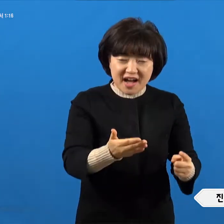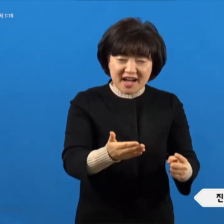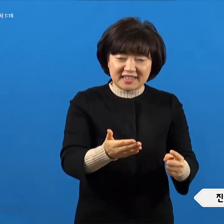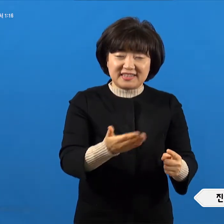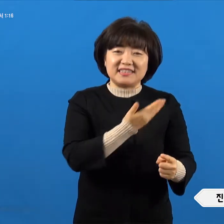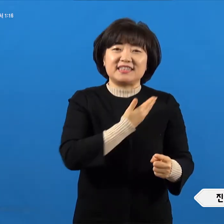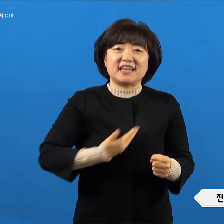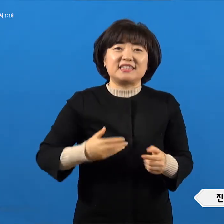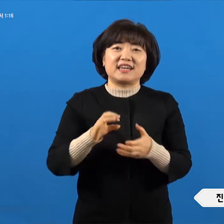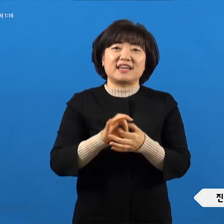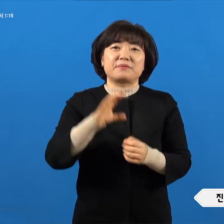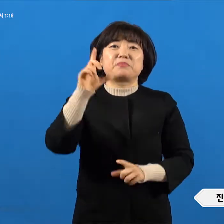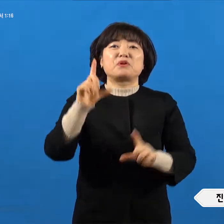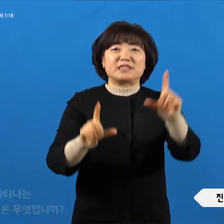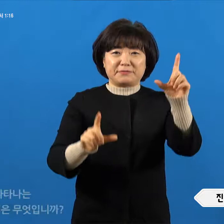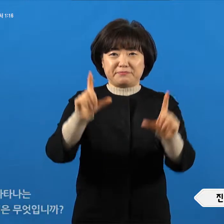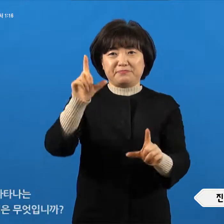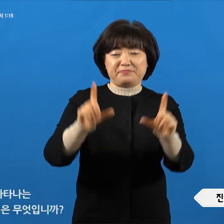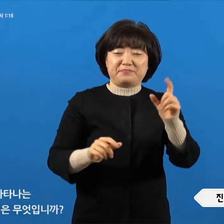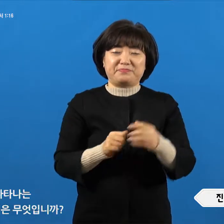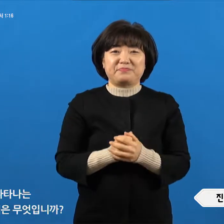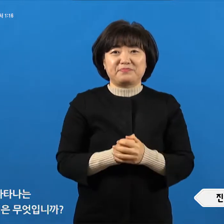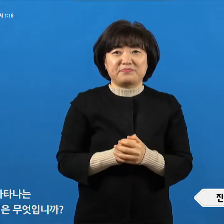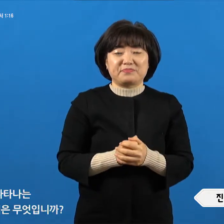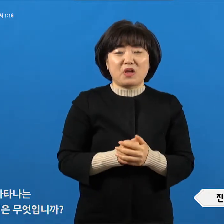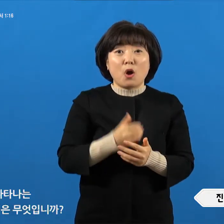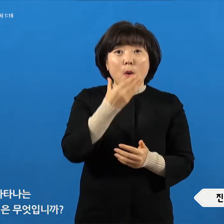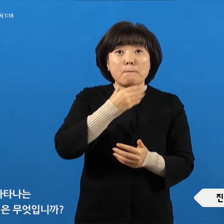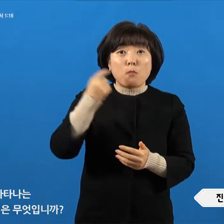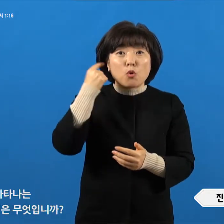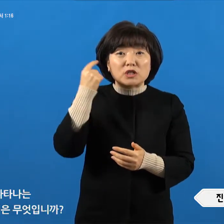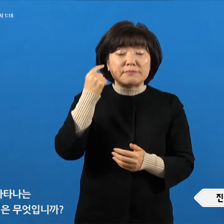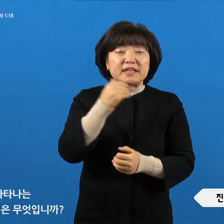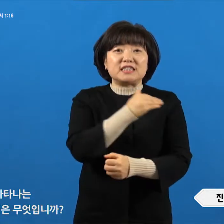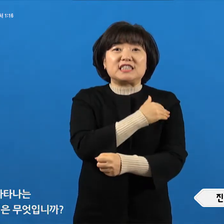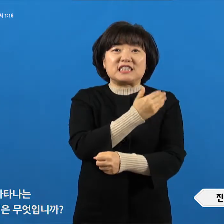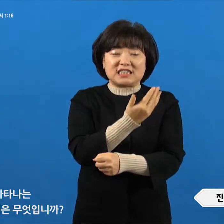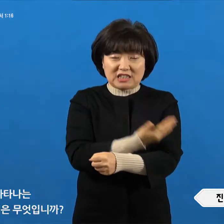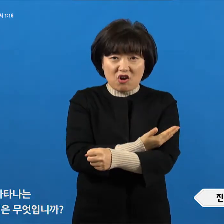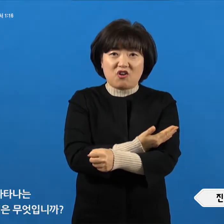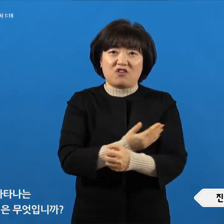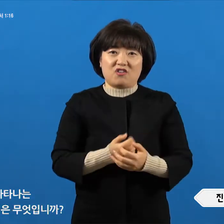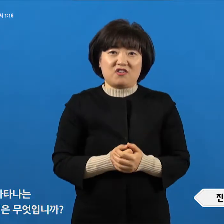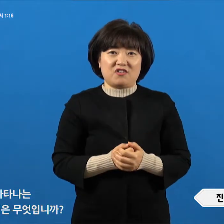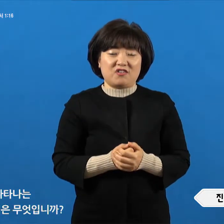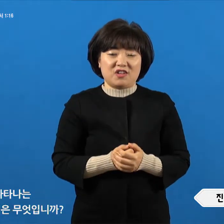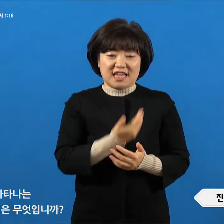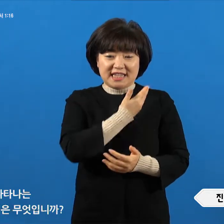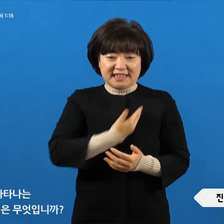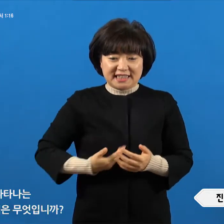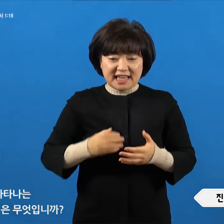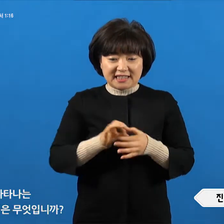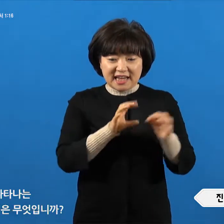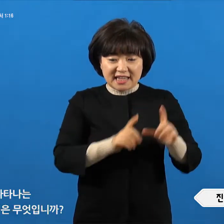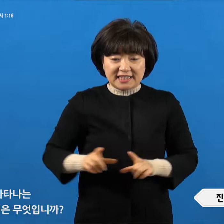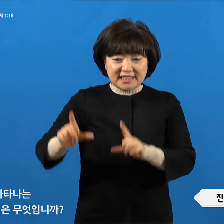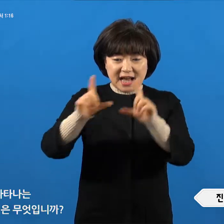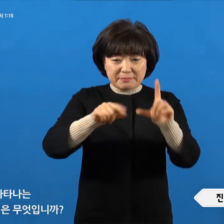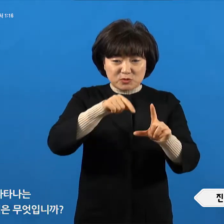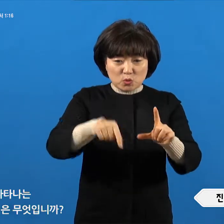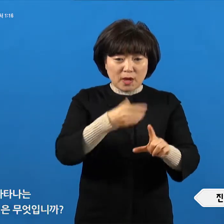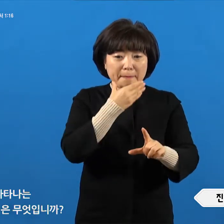성경은 설명합니다. 복음의 능력, 제자의 삶에 나타나는 복음의 능력은